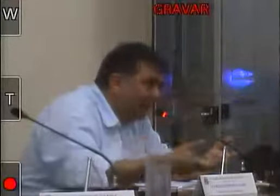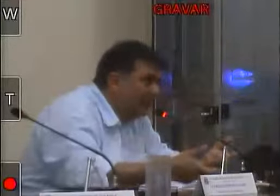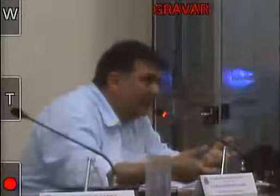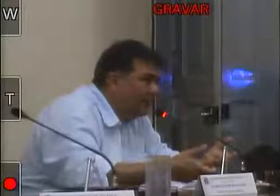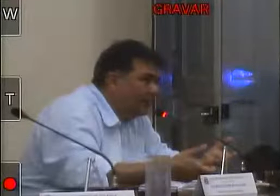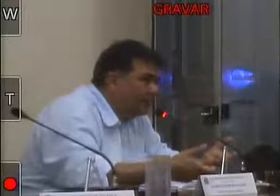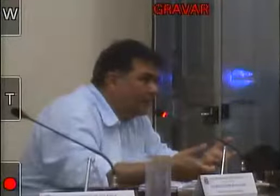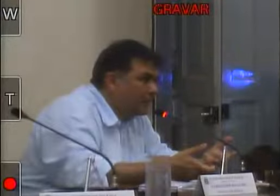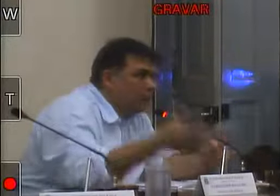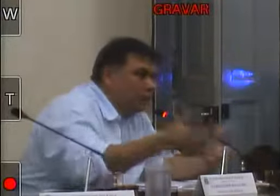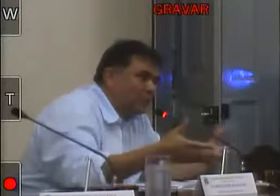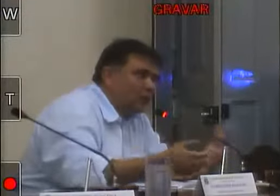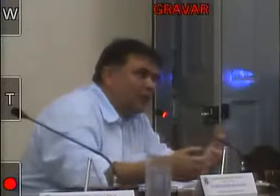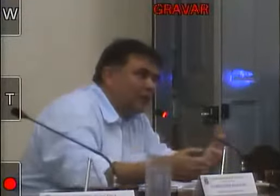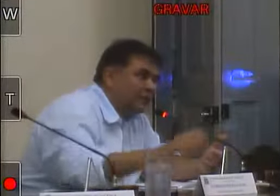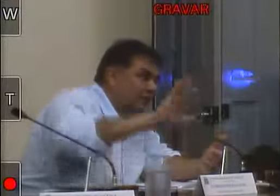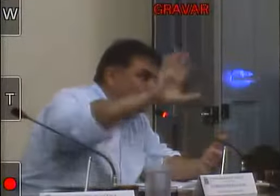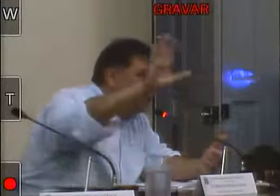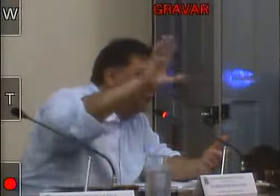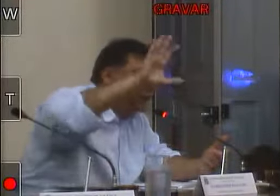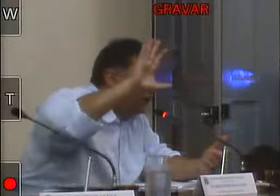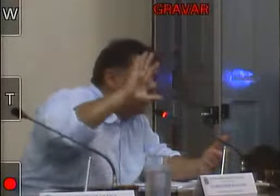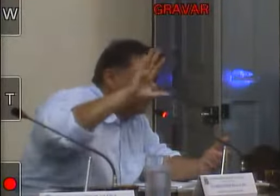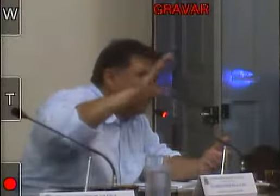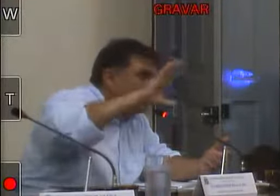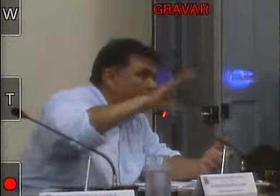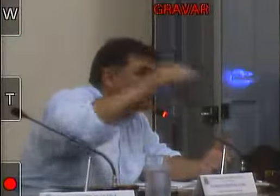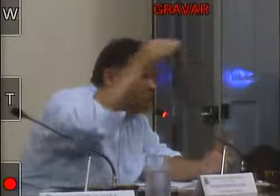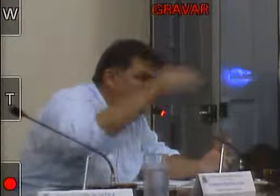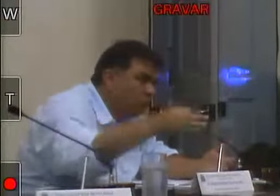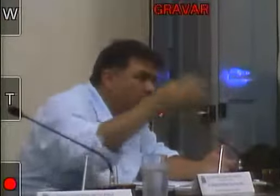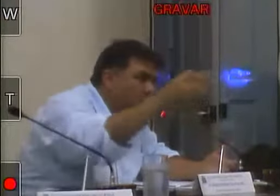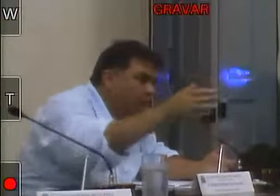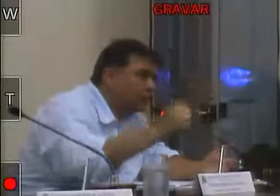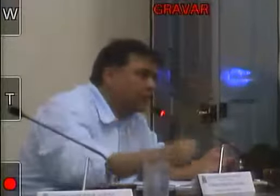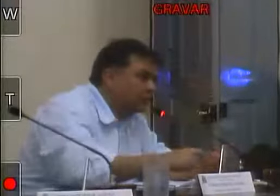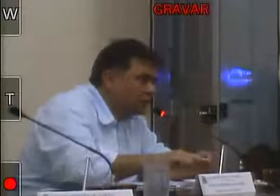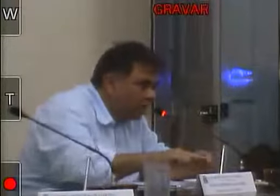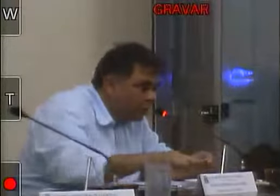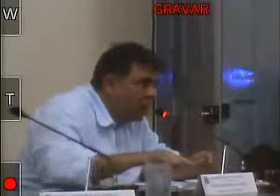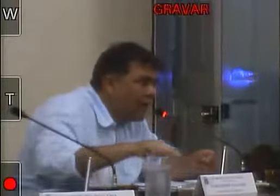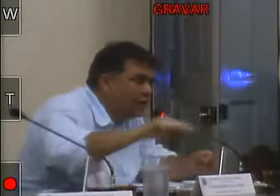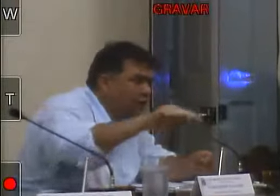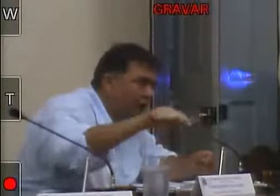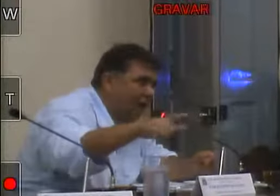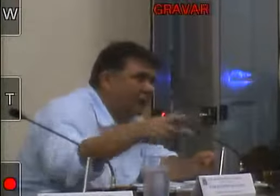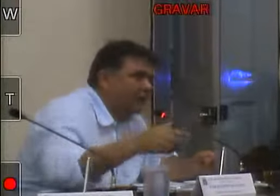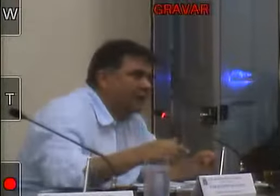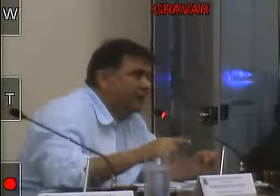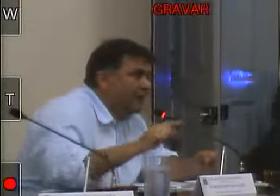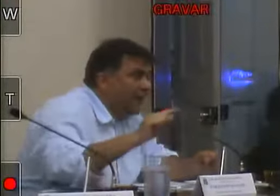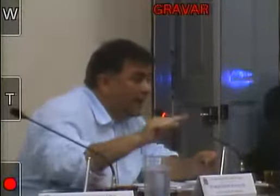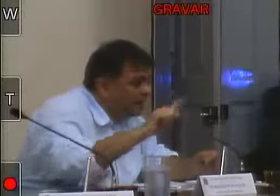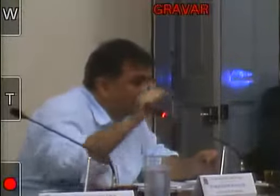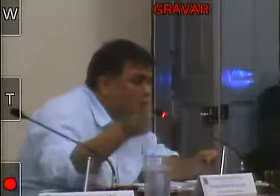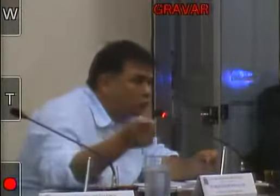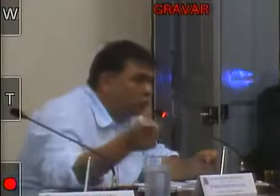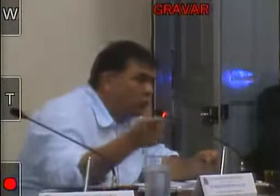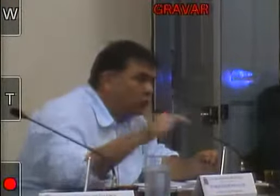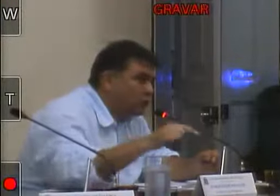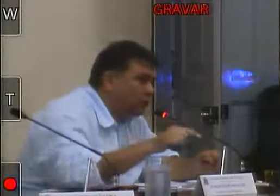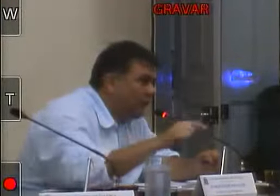atender o loteamento Guarani. Está sendo feita lá uma rede de mais ou menos 1.800 metros de rede de água. Esses